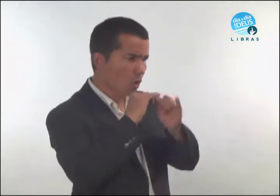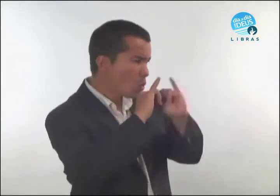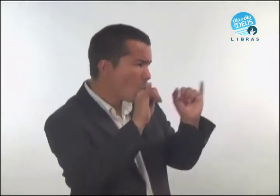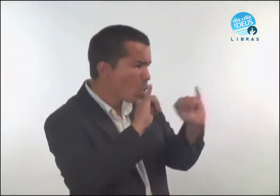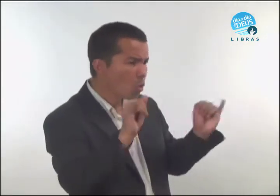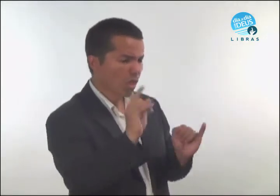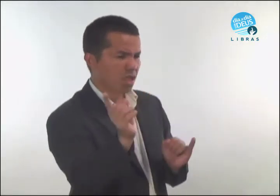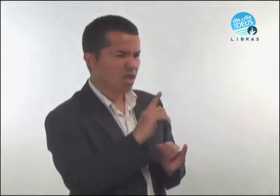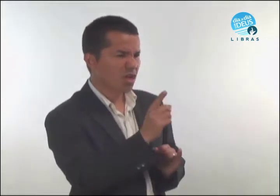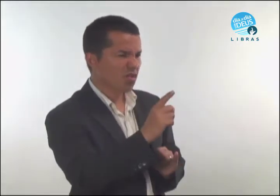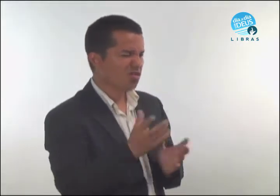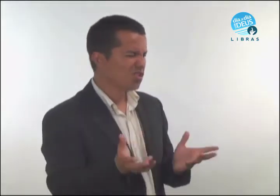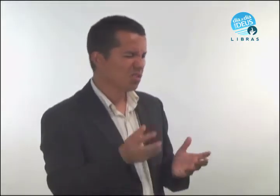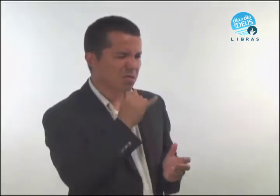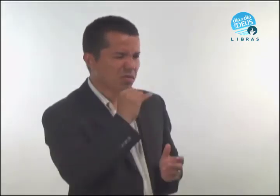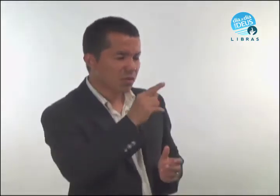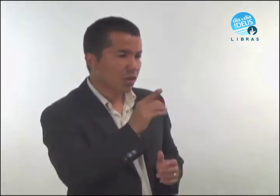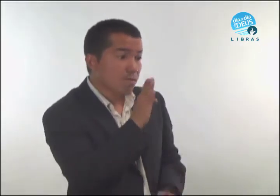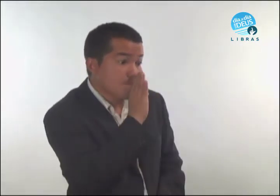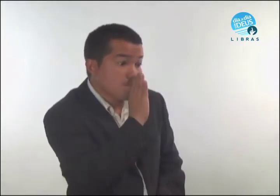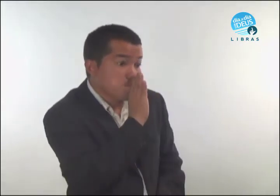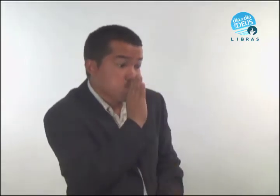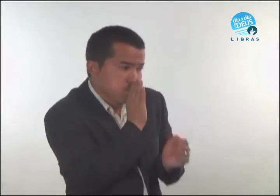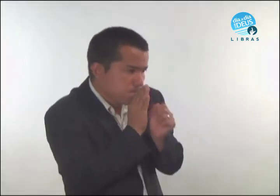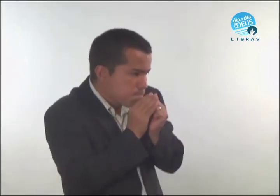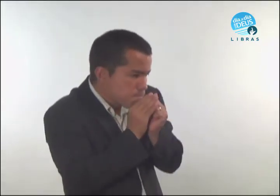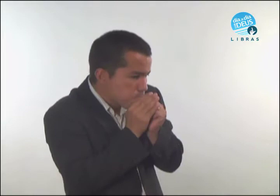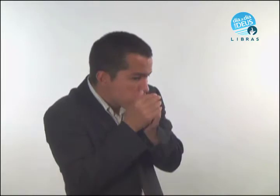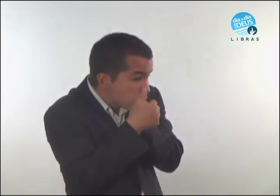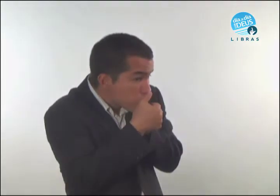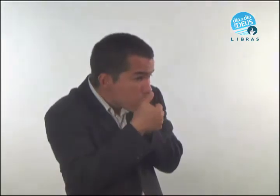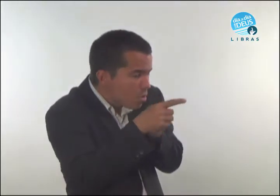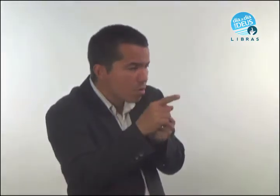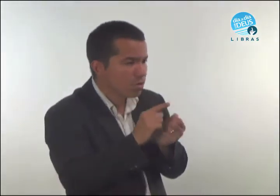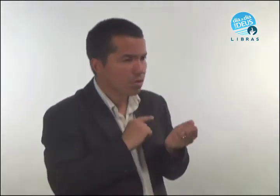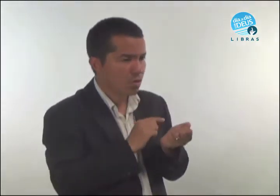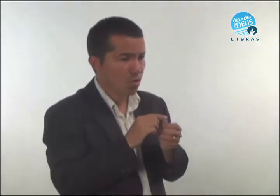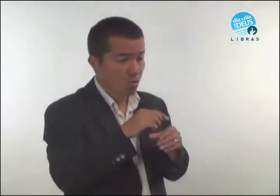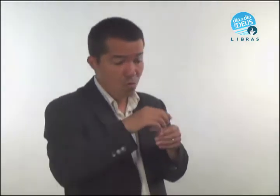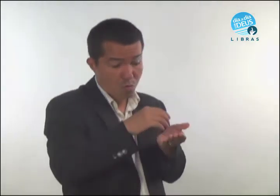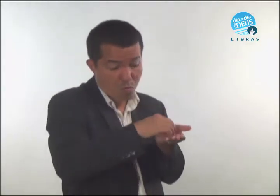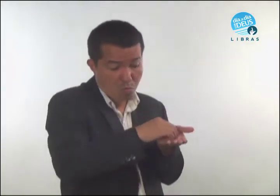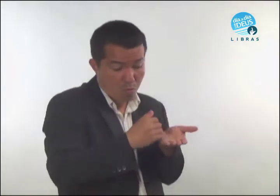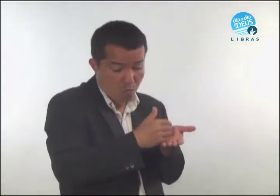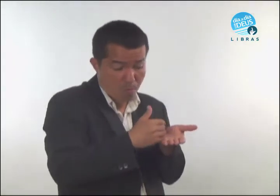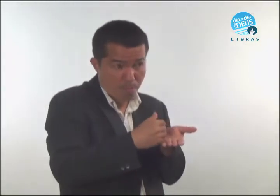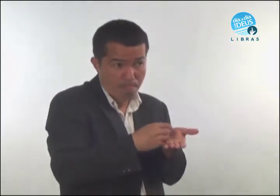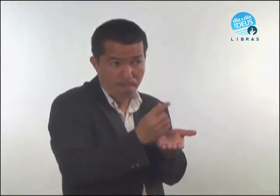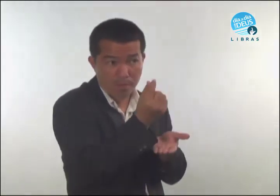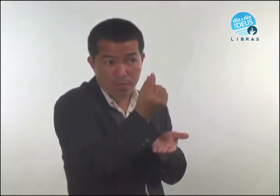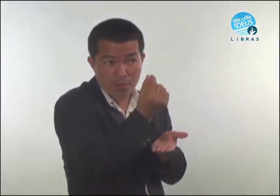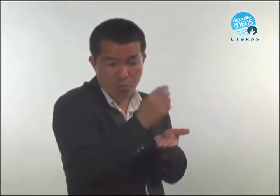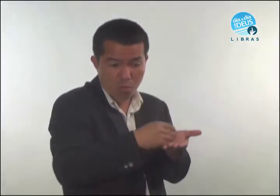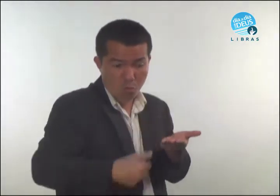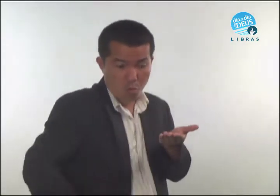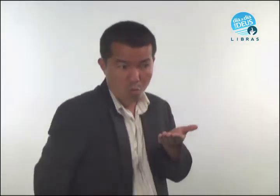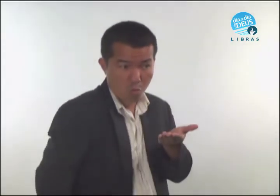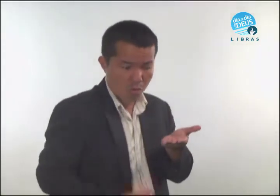Fica quieto, entrega a sua oferta como se fosse o seu tudo, e afinal de contas, você não